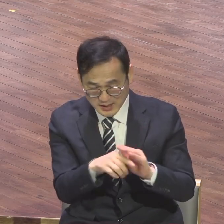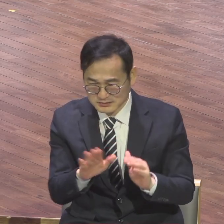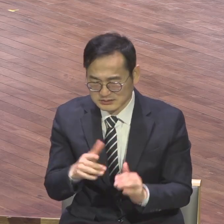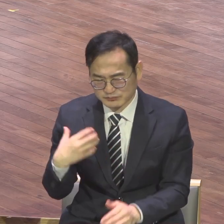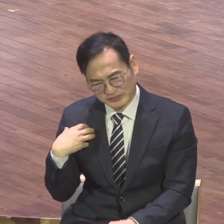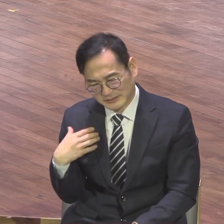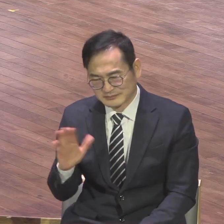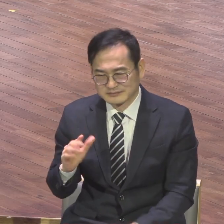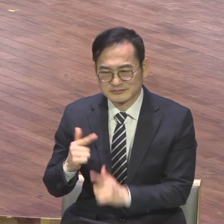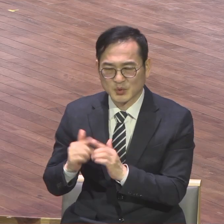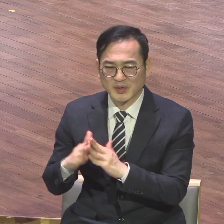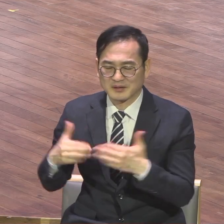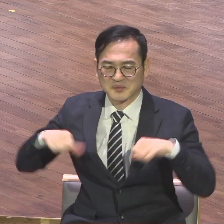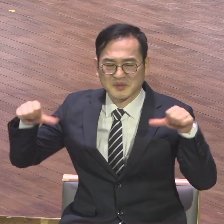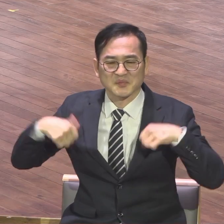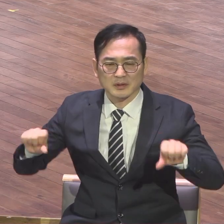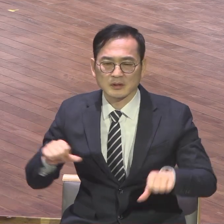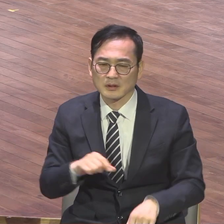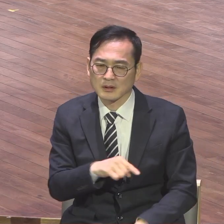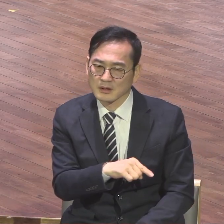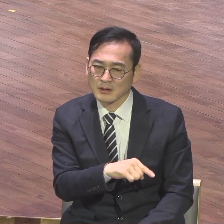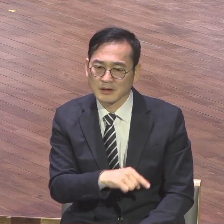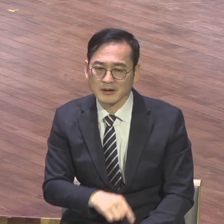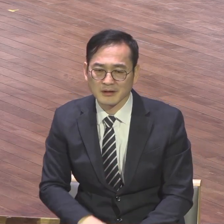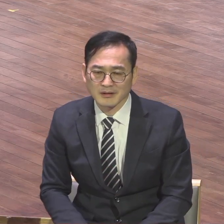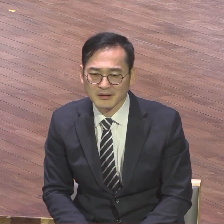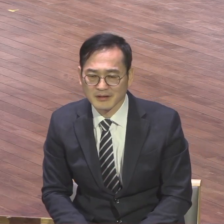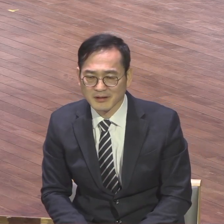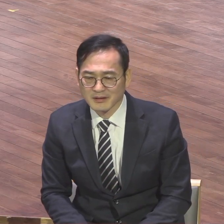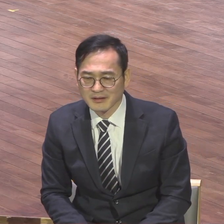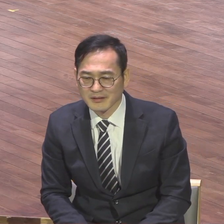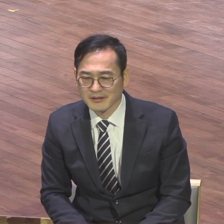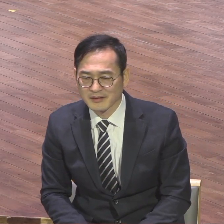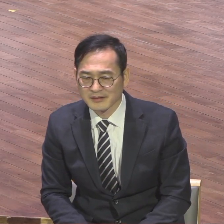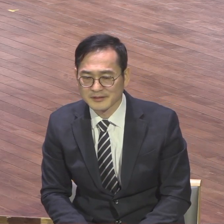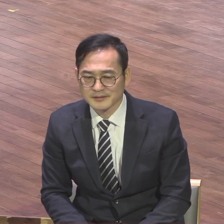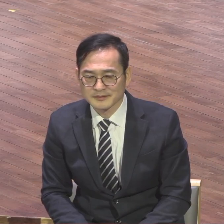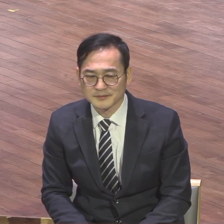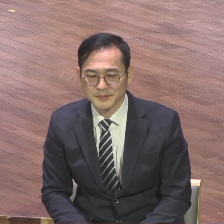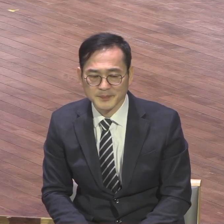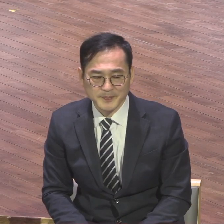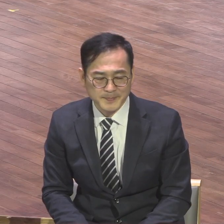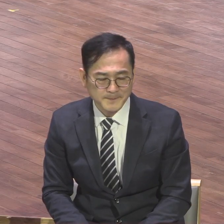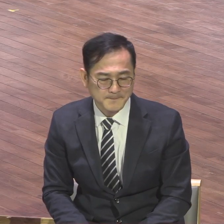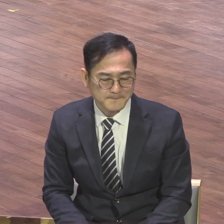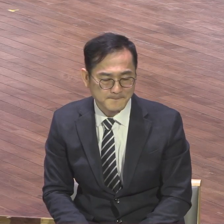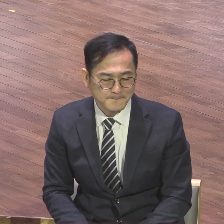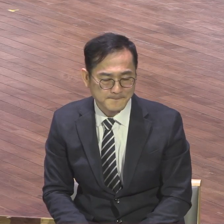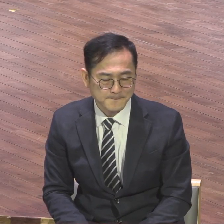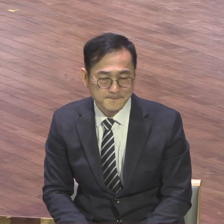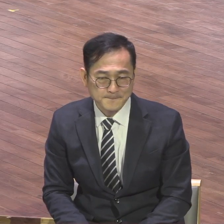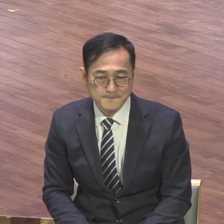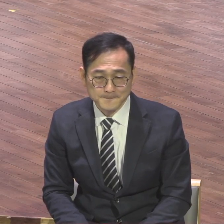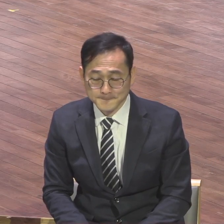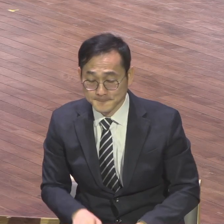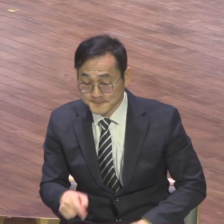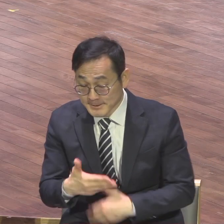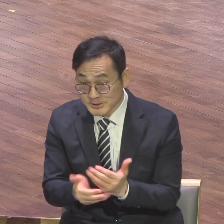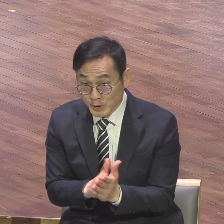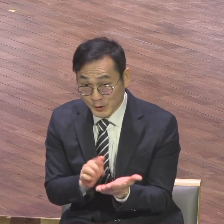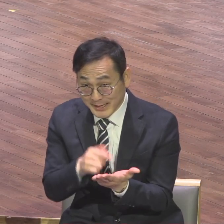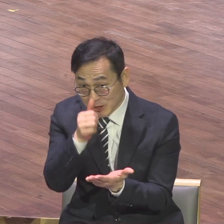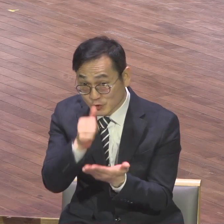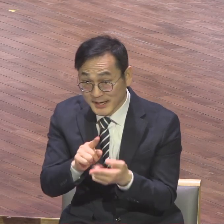근데 성경에서 말하는 죄에 대해서 여러분 바로 직면해야 됩니다. 여기서는요, 죄를 왜